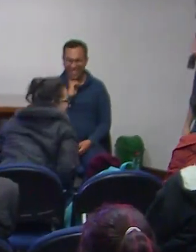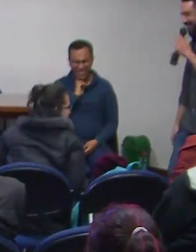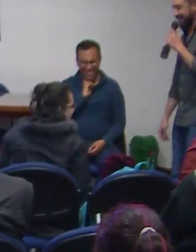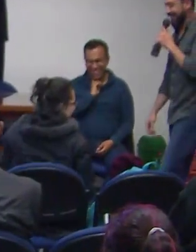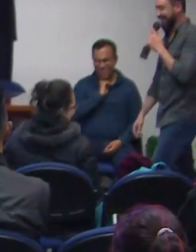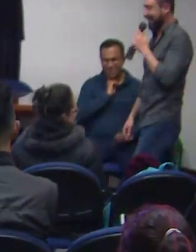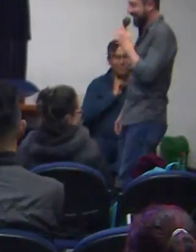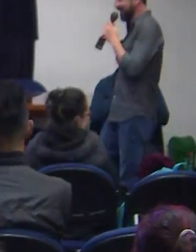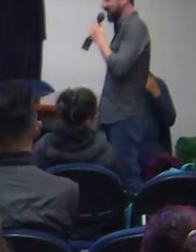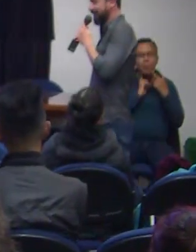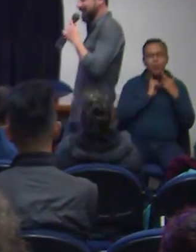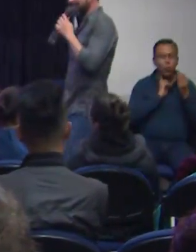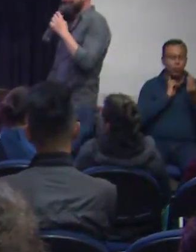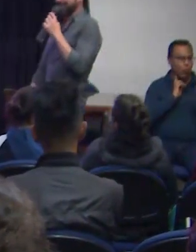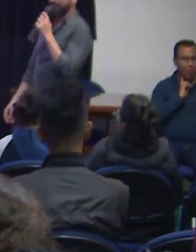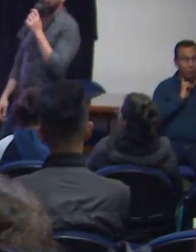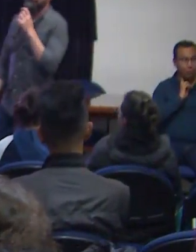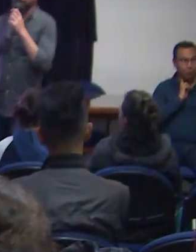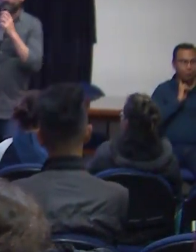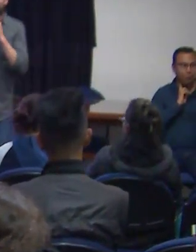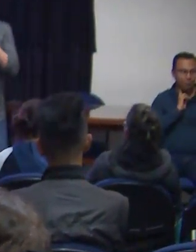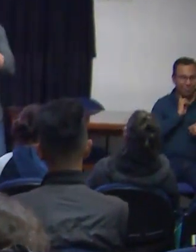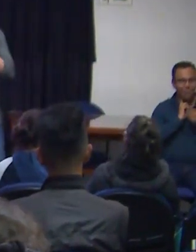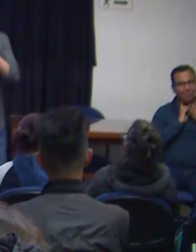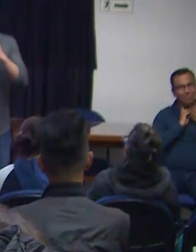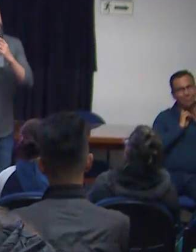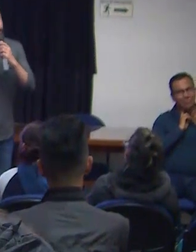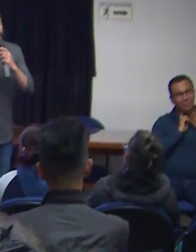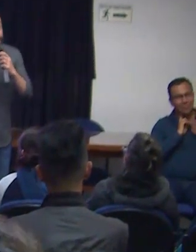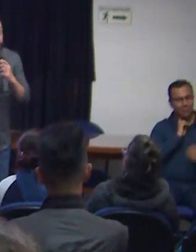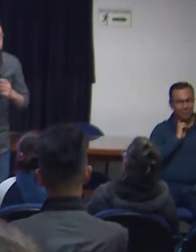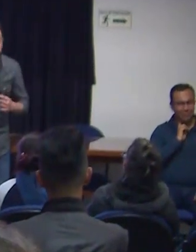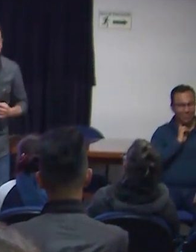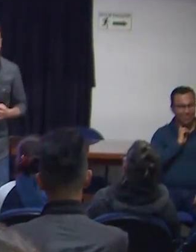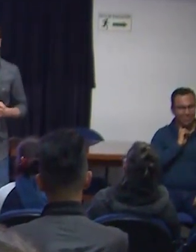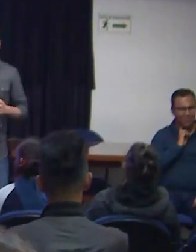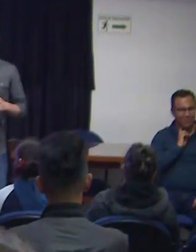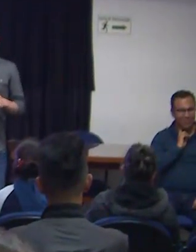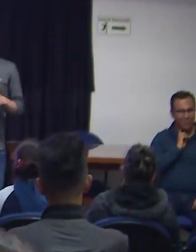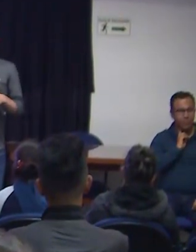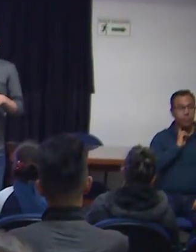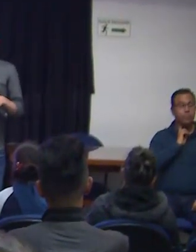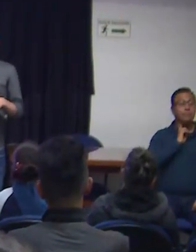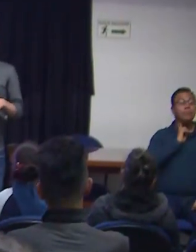perfecto listo Bueno vamos a respirar